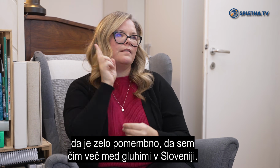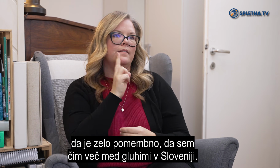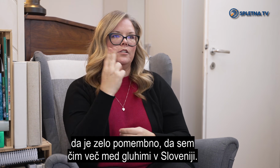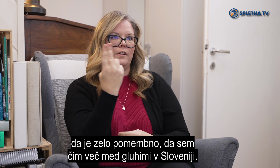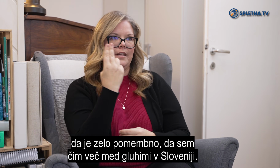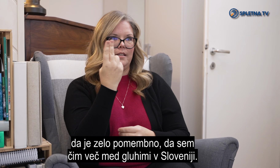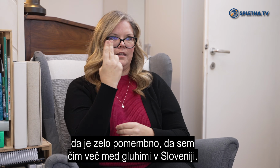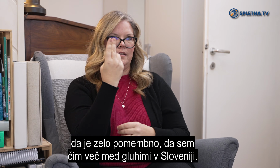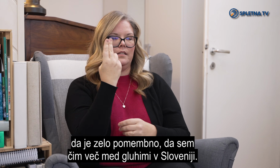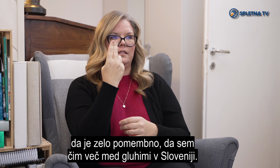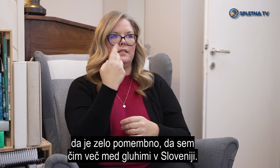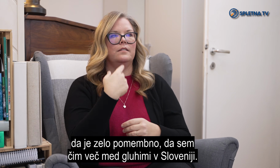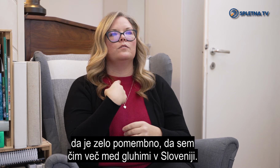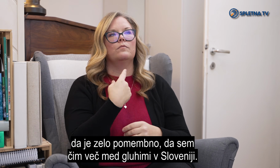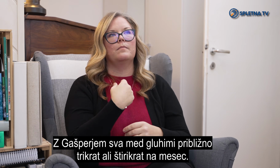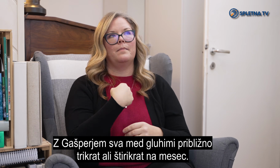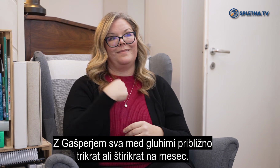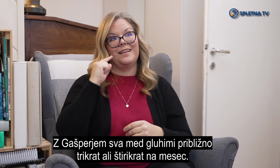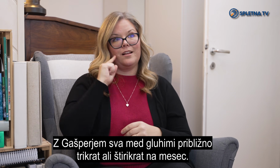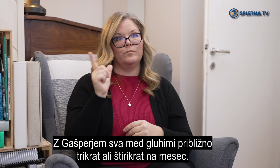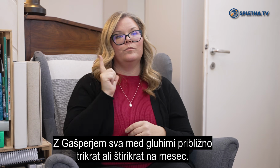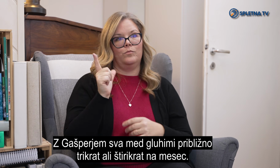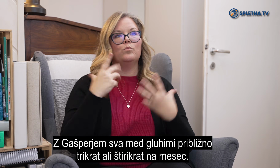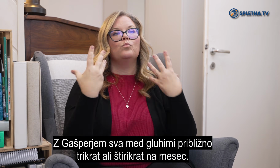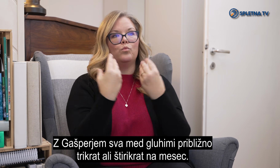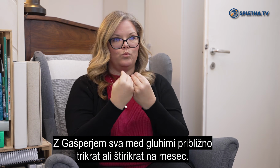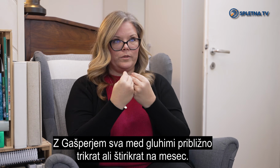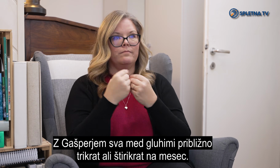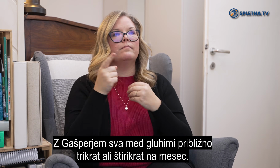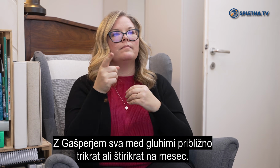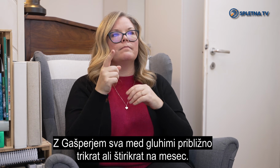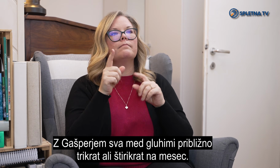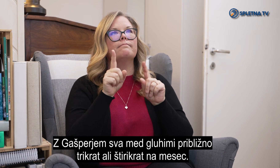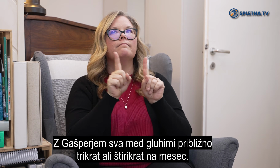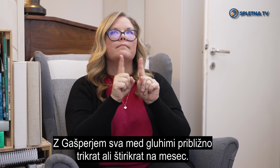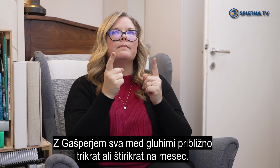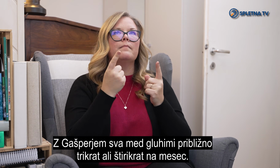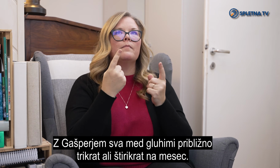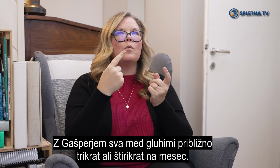Sloveniji. Z Gašperjem sva med gluhimi približno 3 ali 4 na mesec.